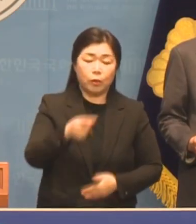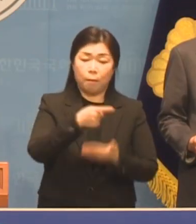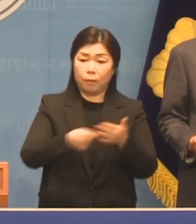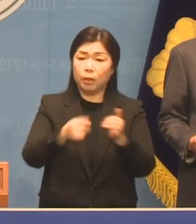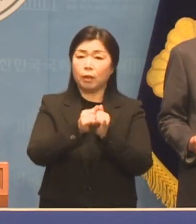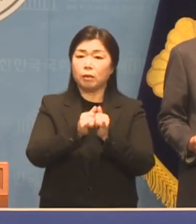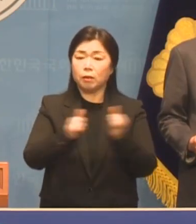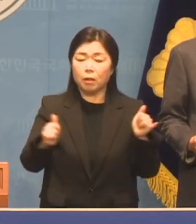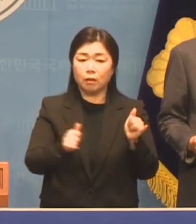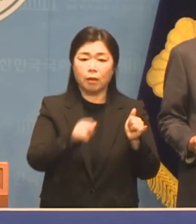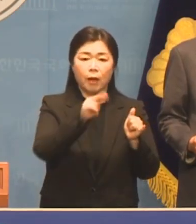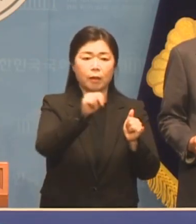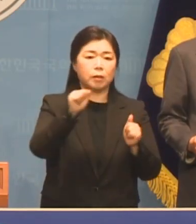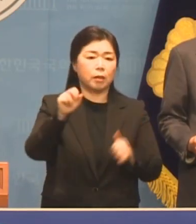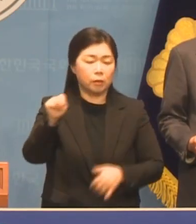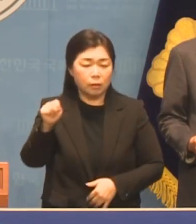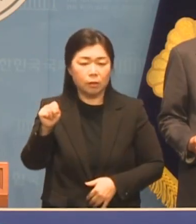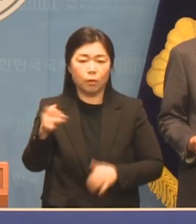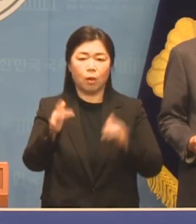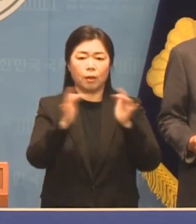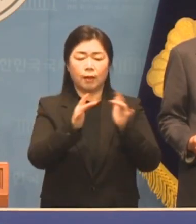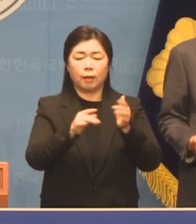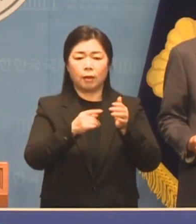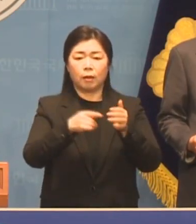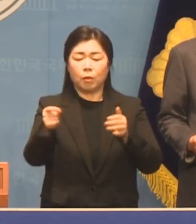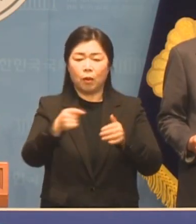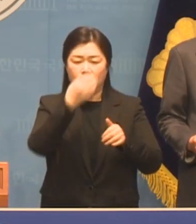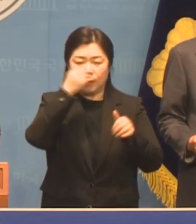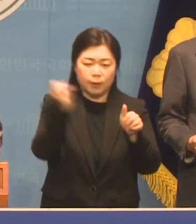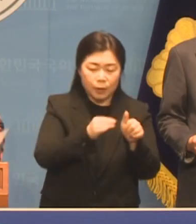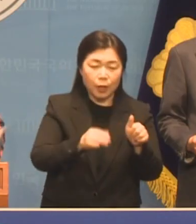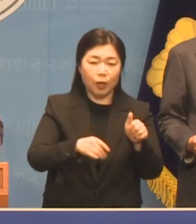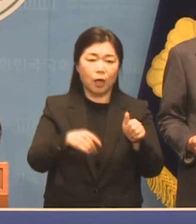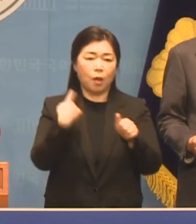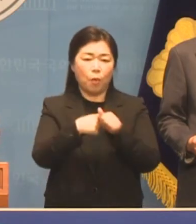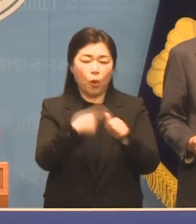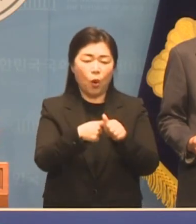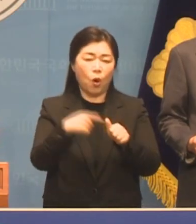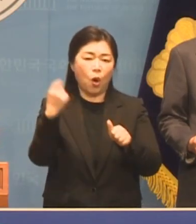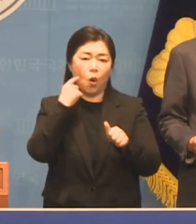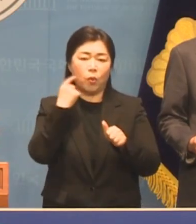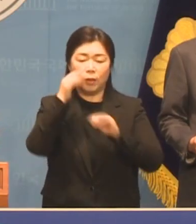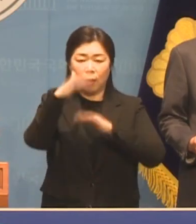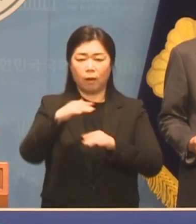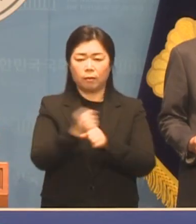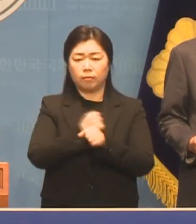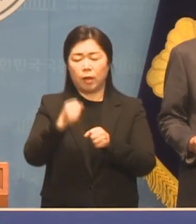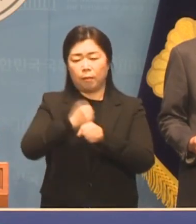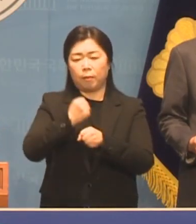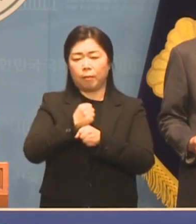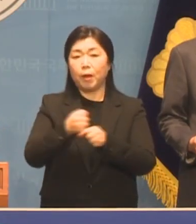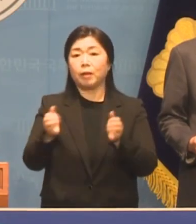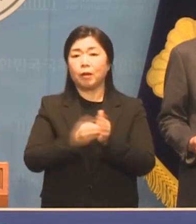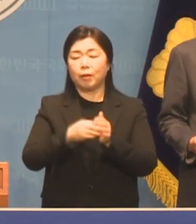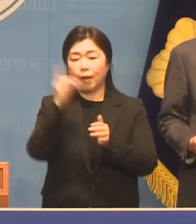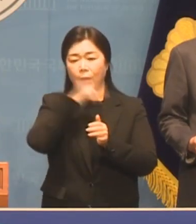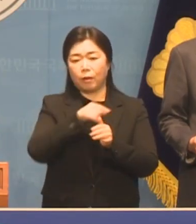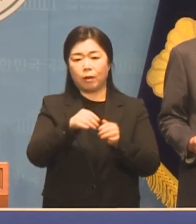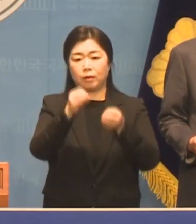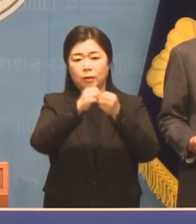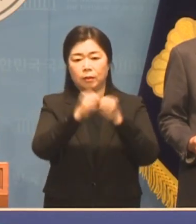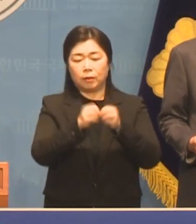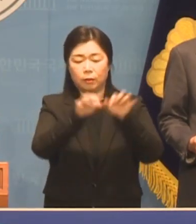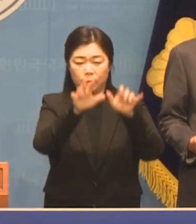피해자들에게 SNS상 인신공격, 모욕, 허위 사실로 작성된 악성글을